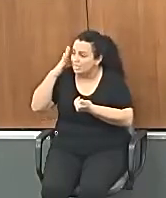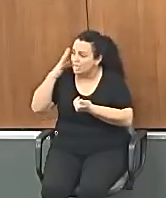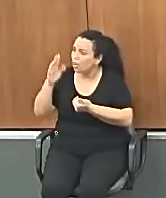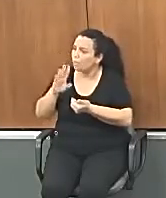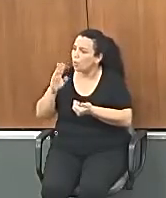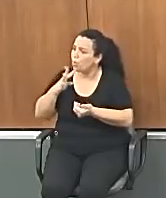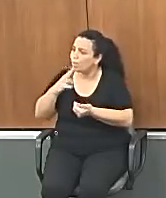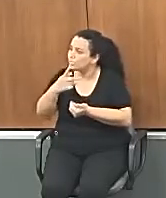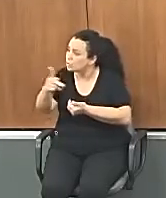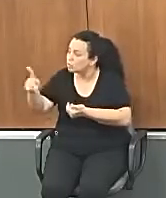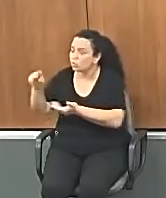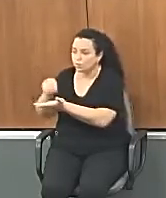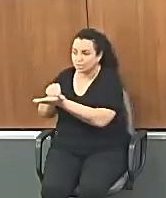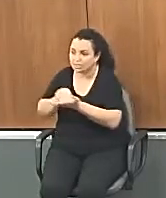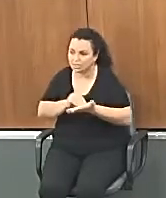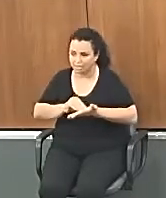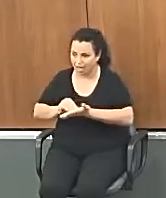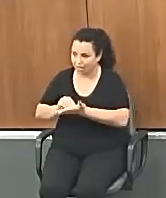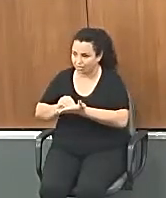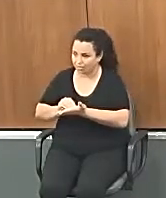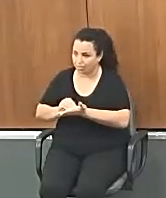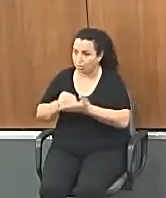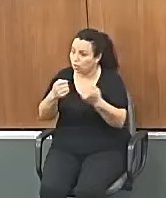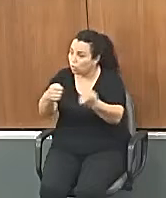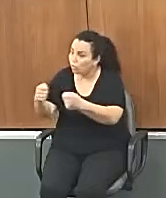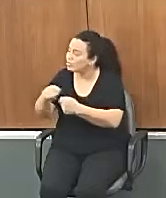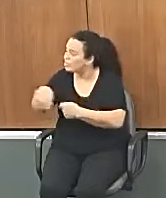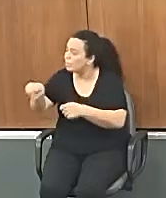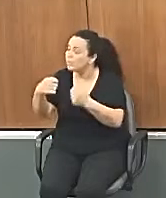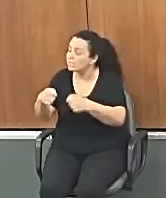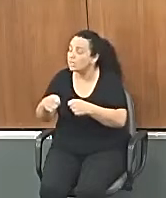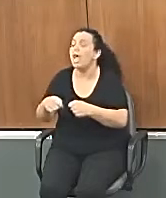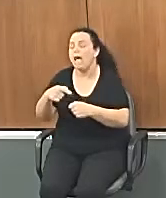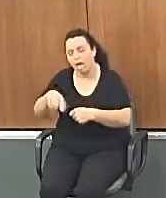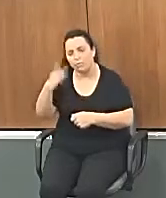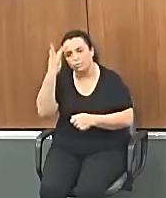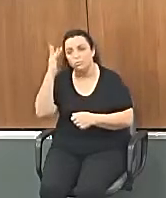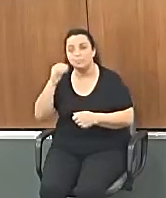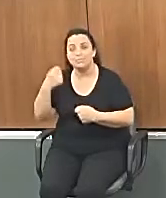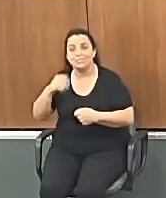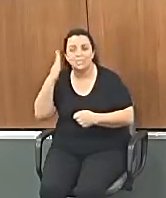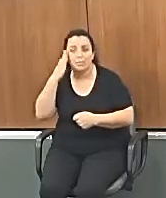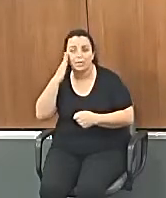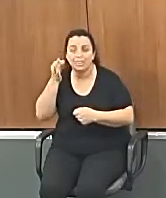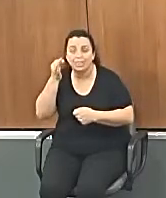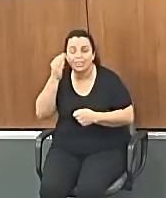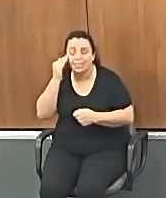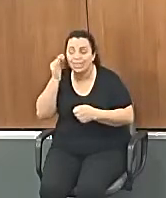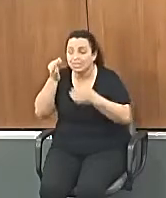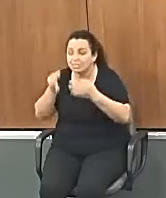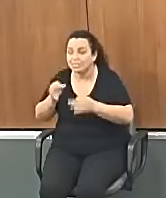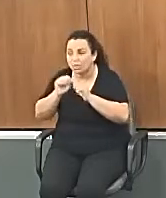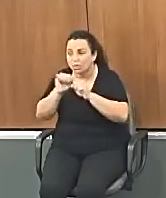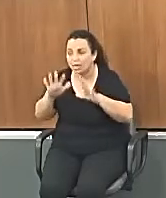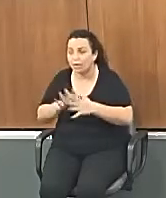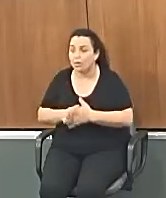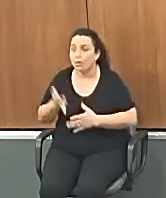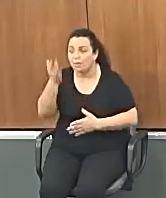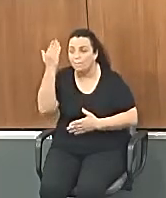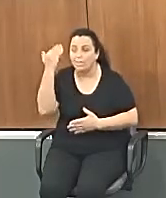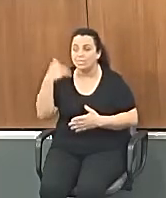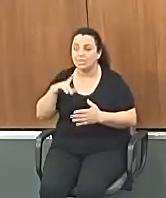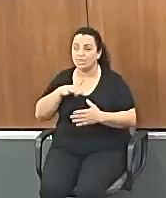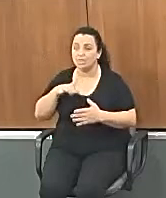né não adianta a gente já fizemos várias audiências na comissão de pessoas com deficiência